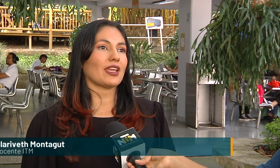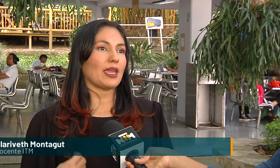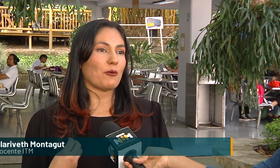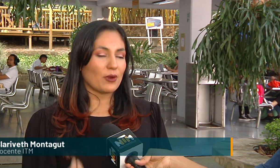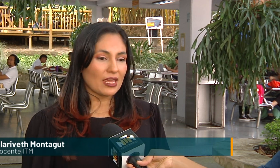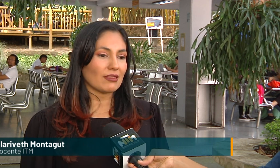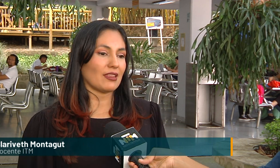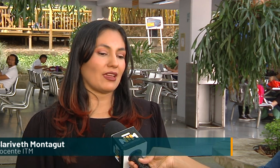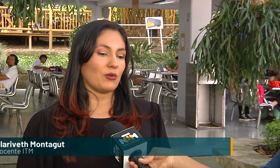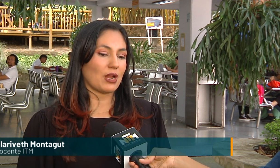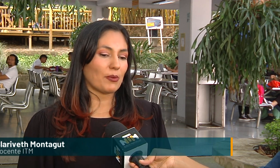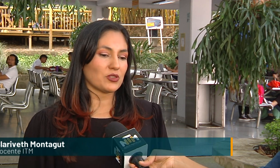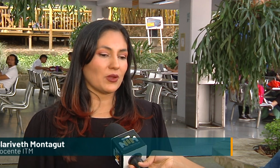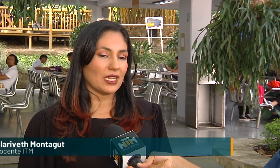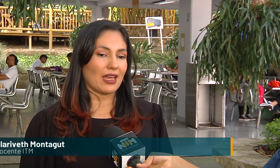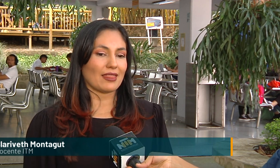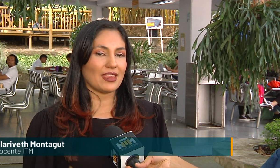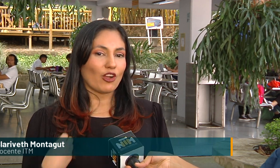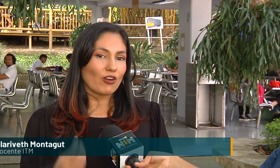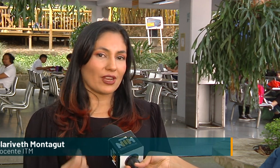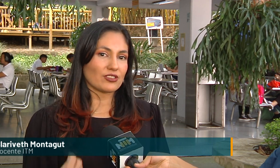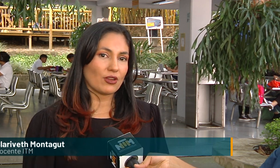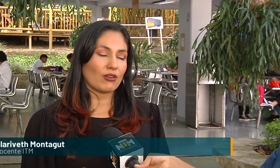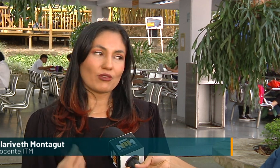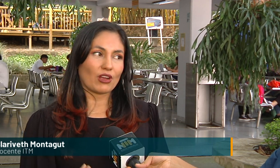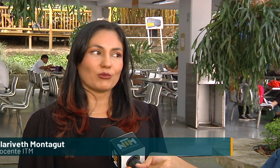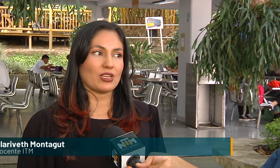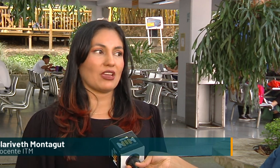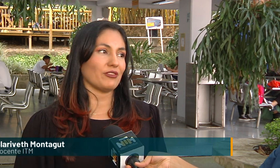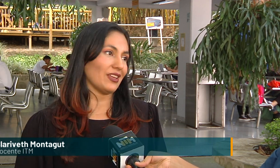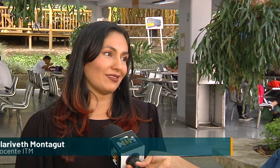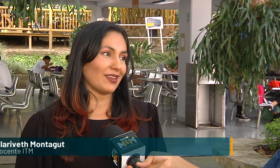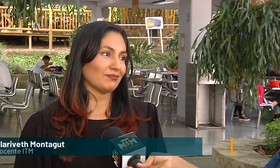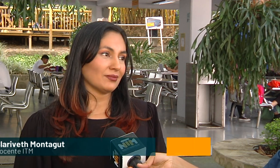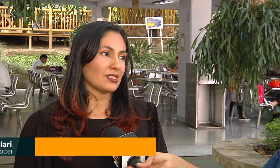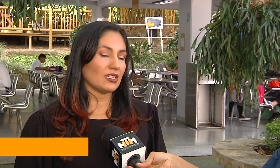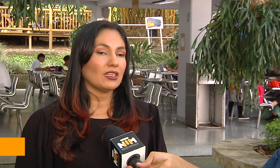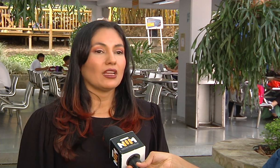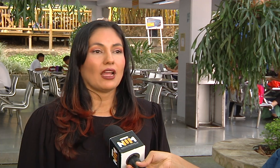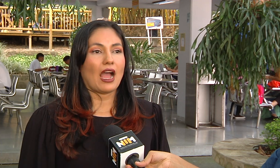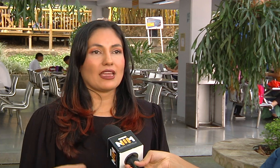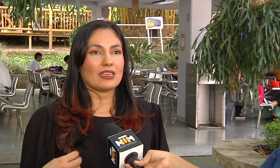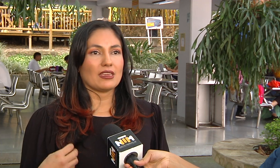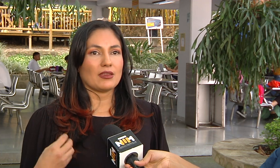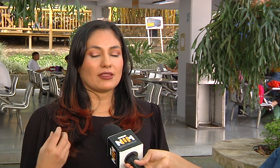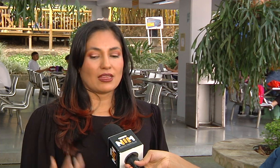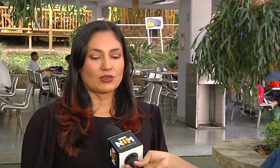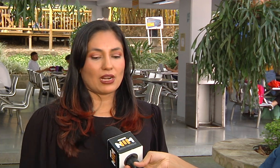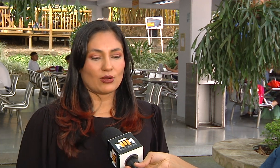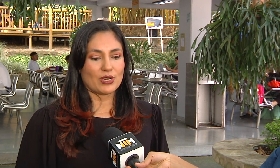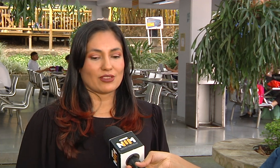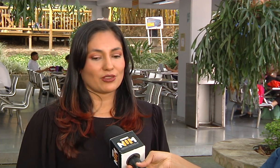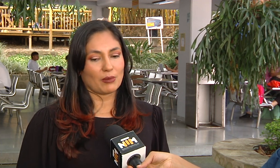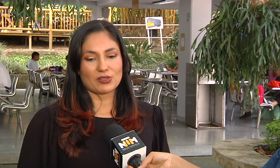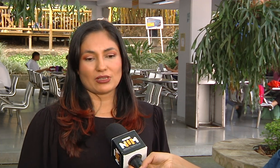que brinde una posibilidad de conexión con una comunidad diferente. Hay dentro de la comunidad sorda personas